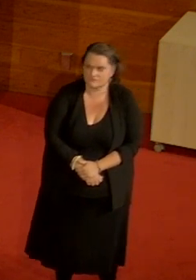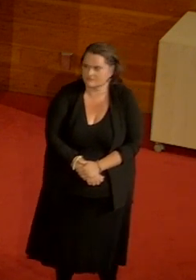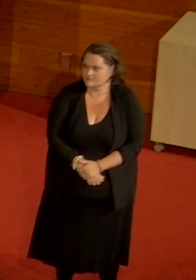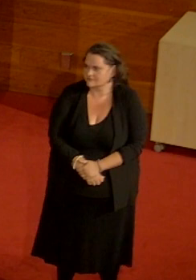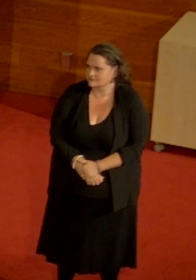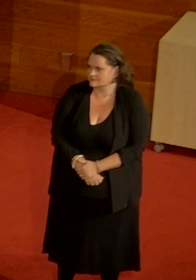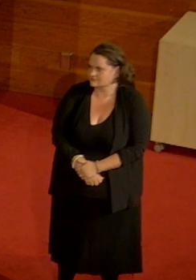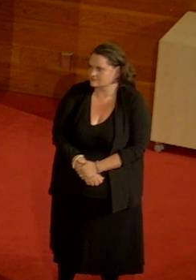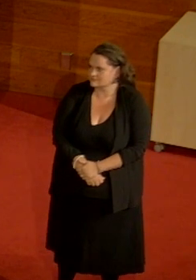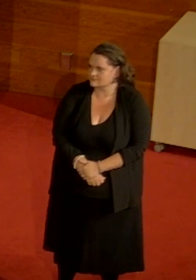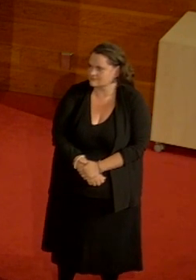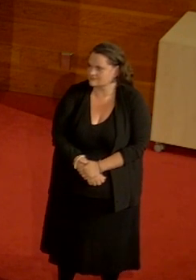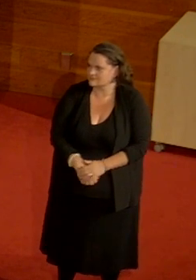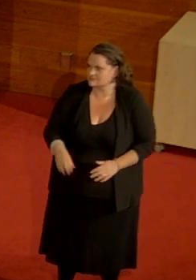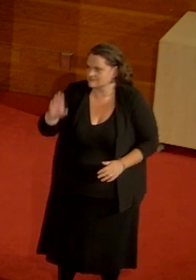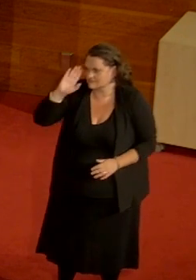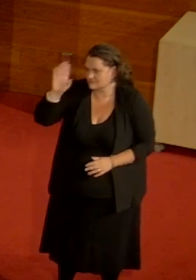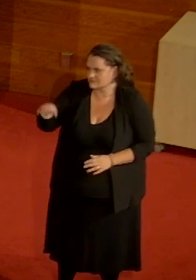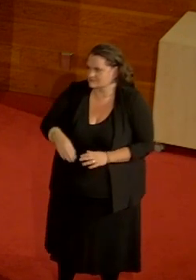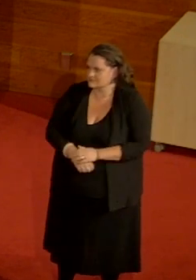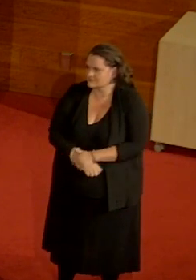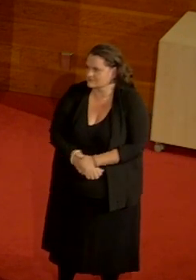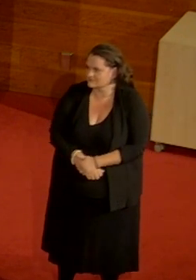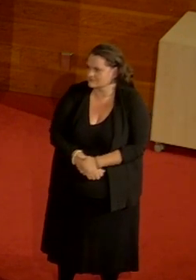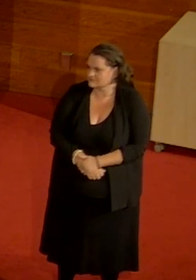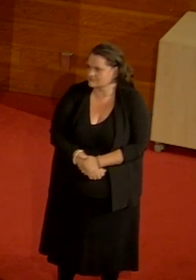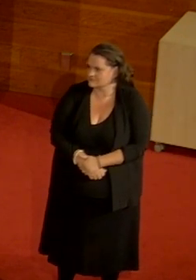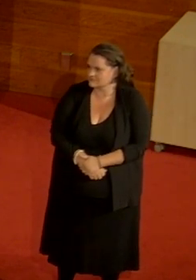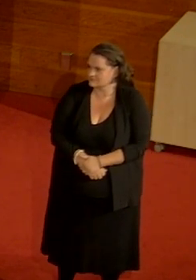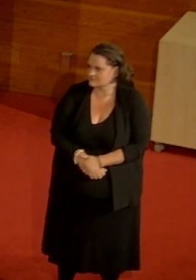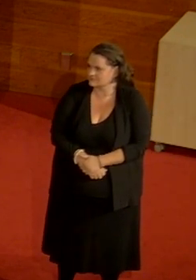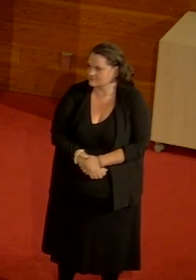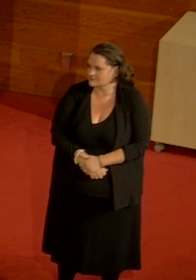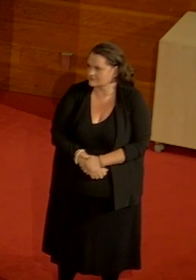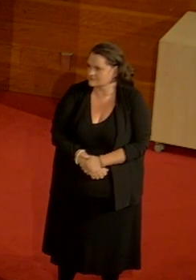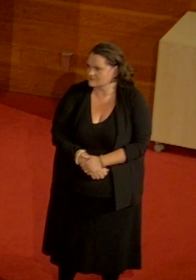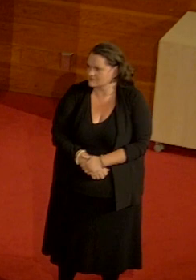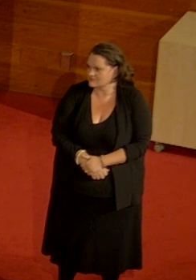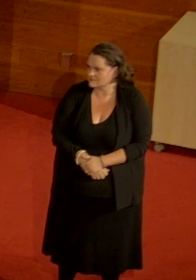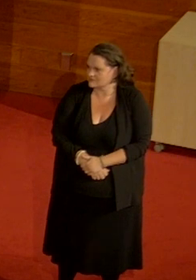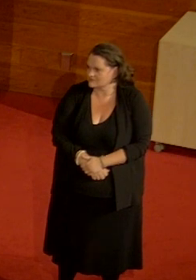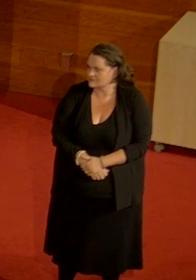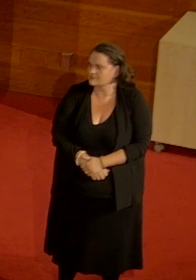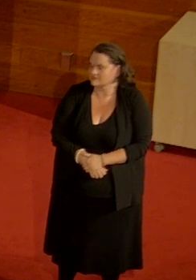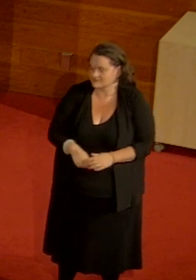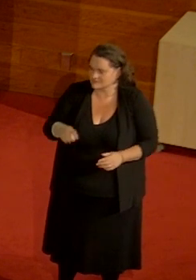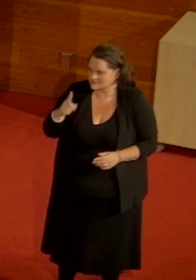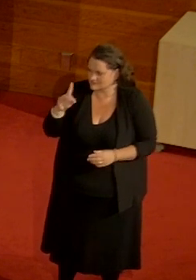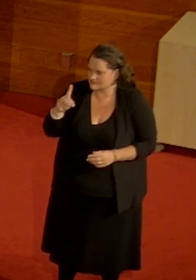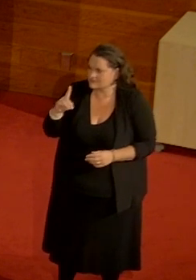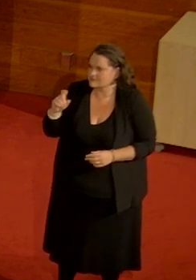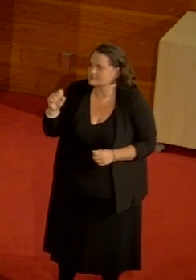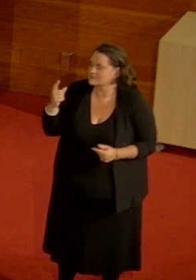Hola eh Nada primero Muchas gracias por la puedes hablar más alto a ver sí Ahora mejor